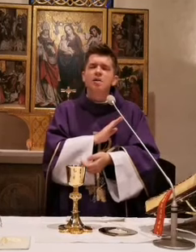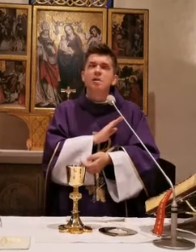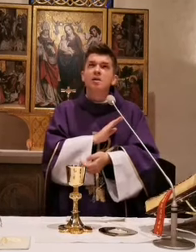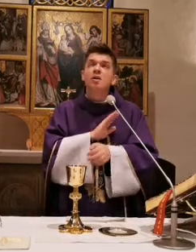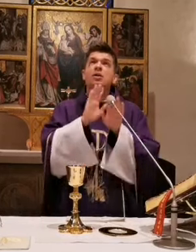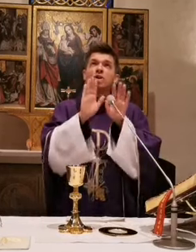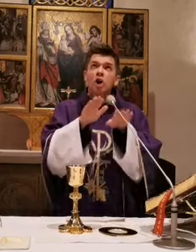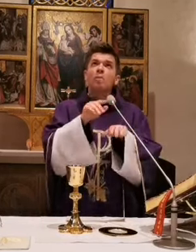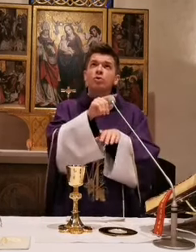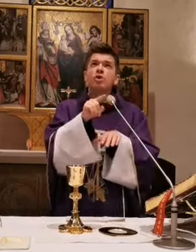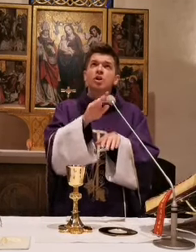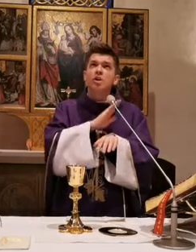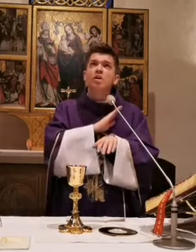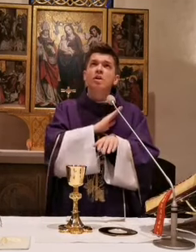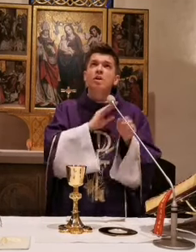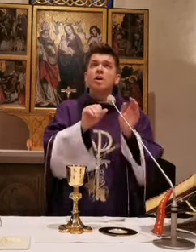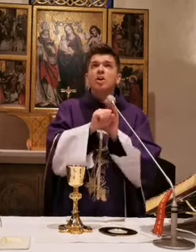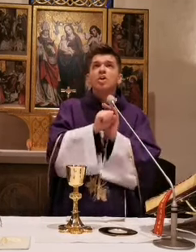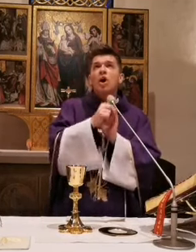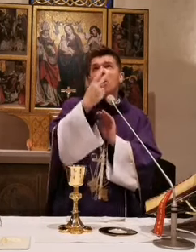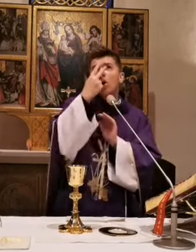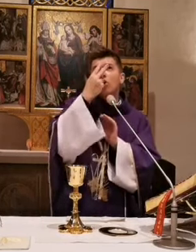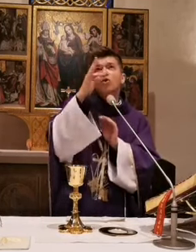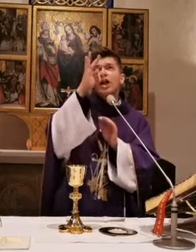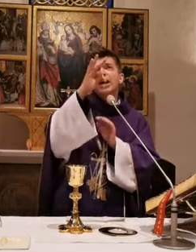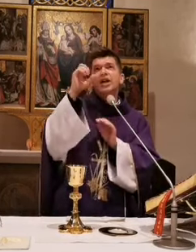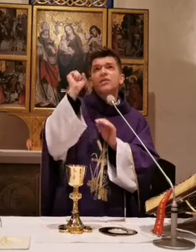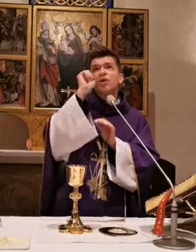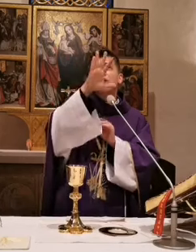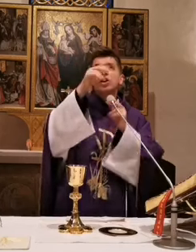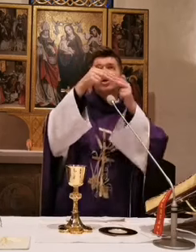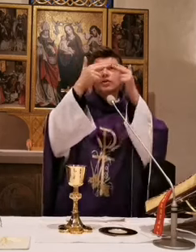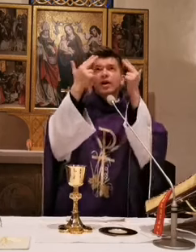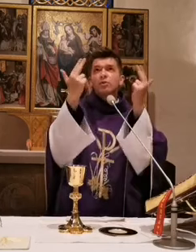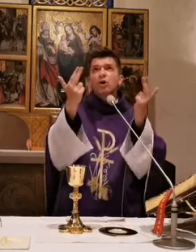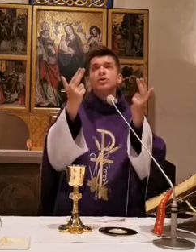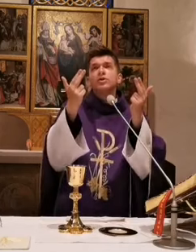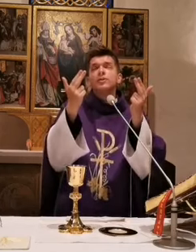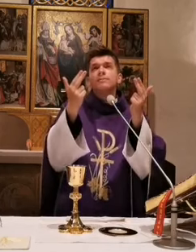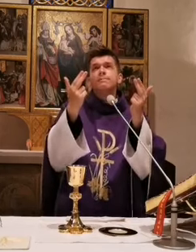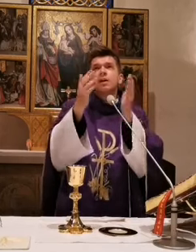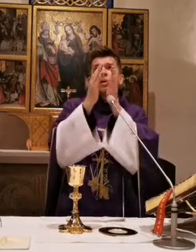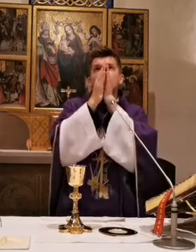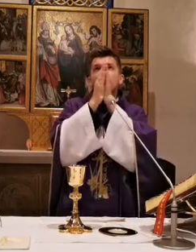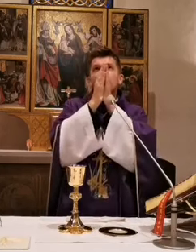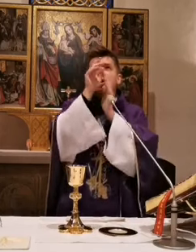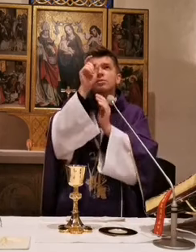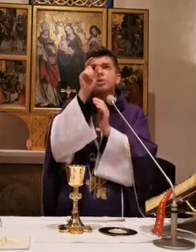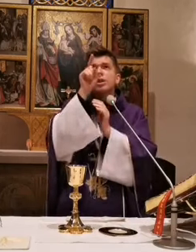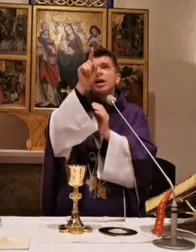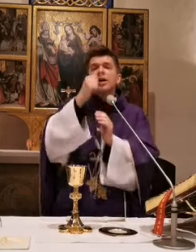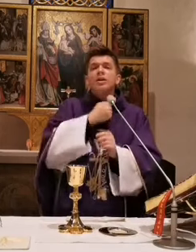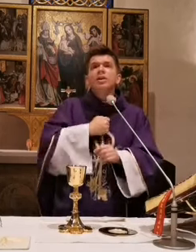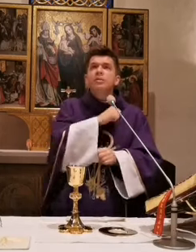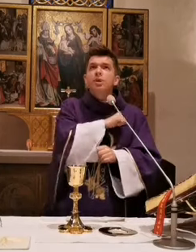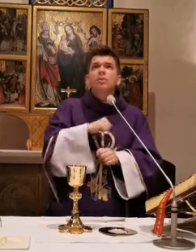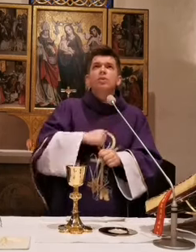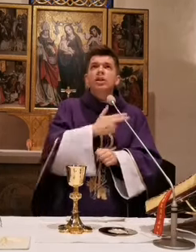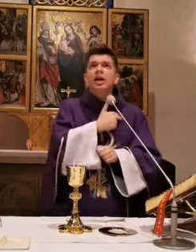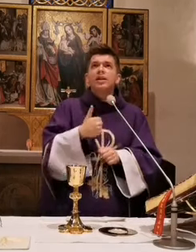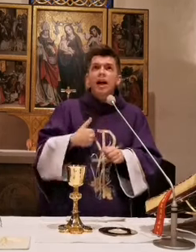świata. Dopuść ich do oglądania Twojej światłości. Prosimy Cię,